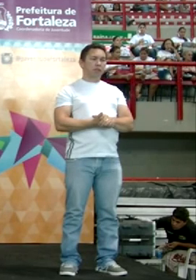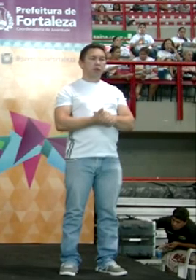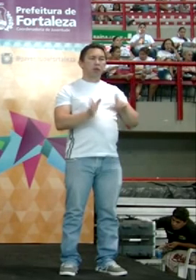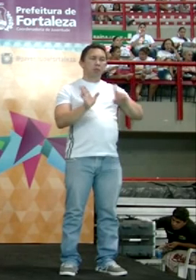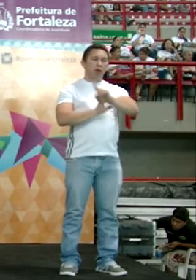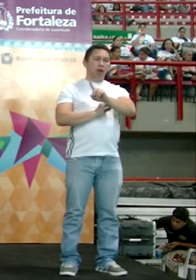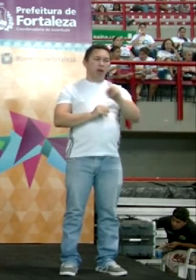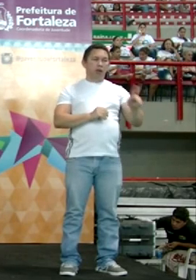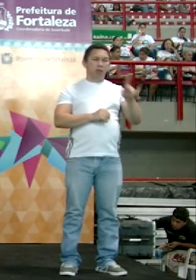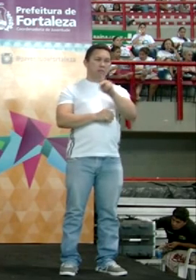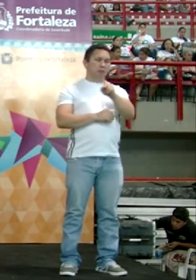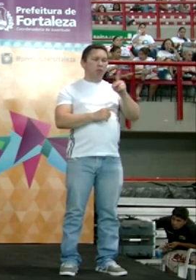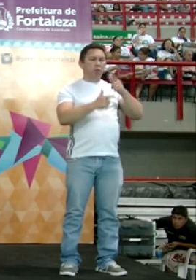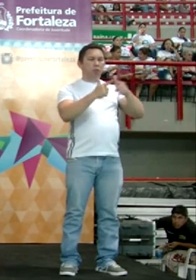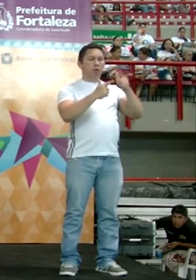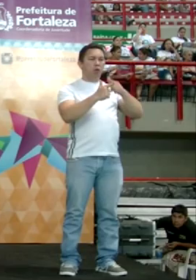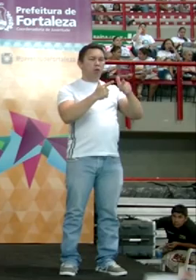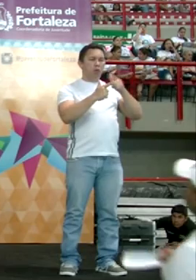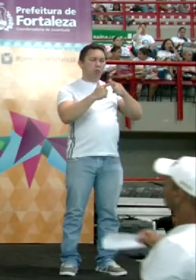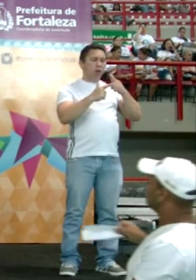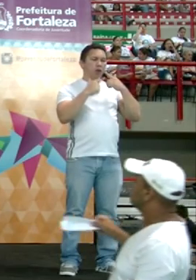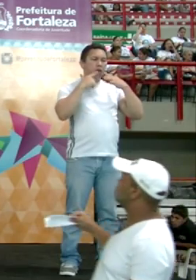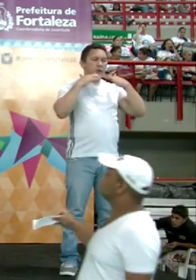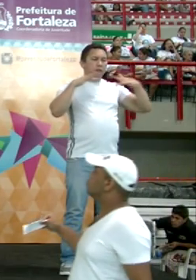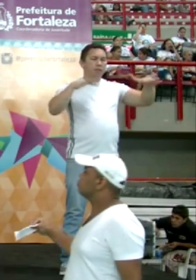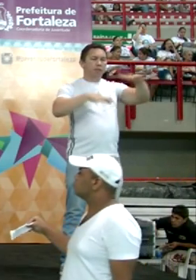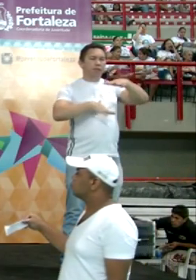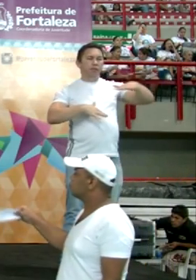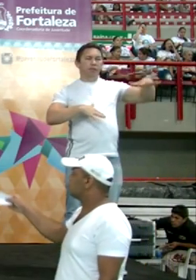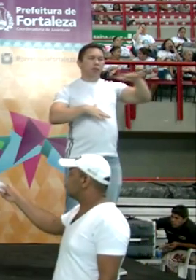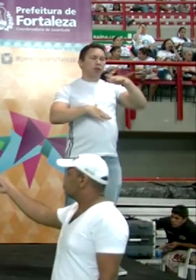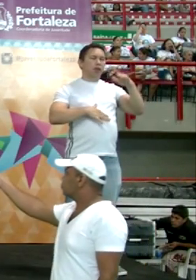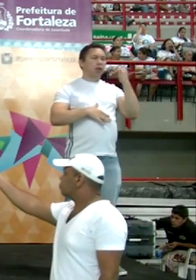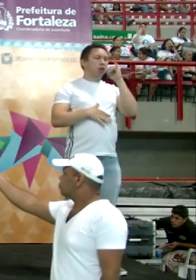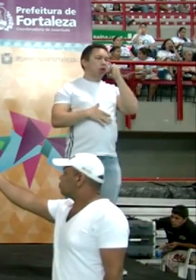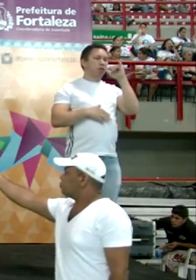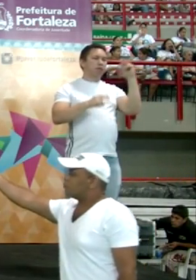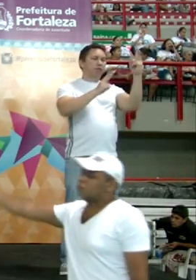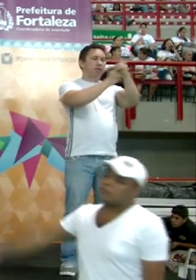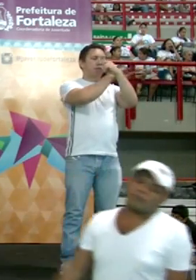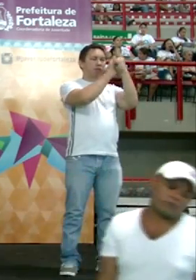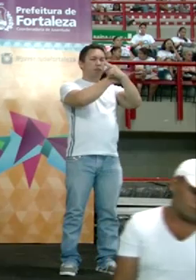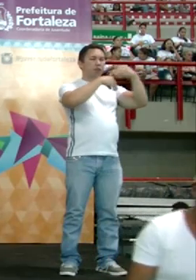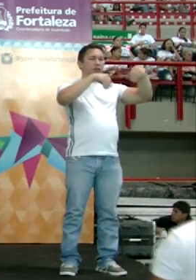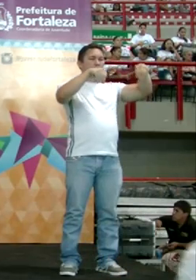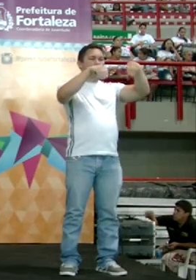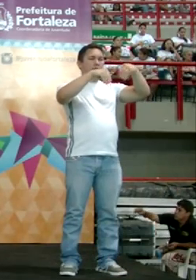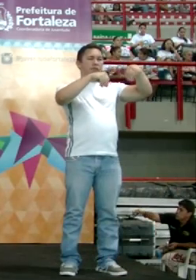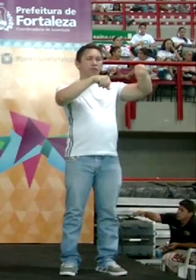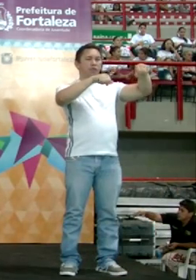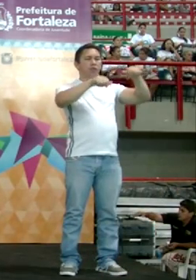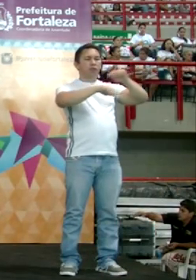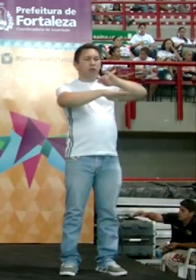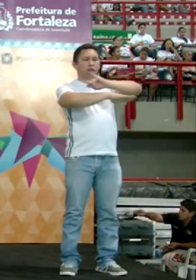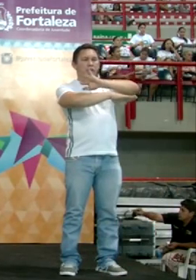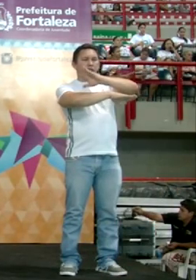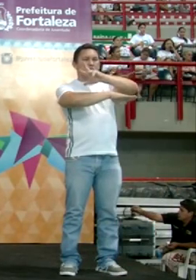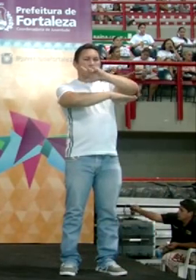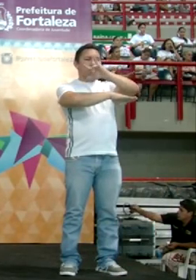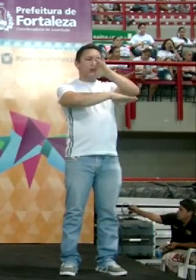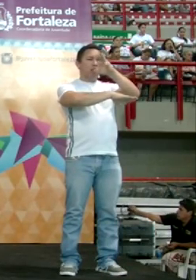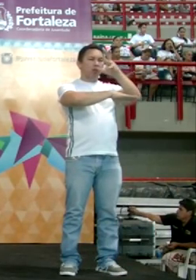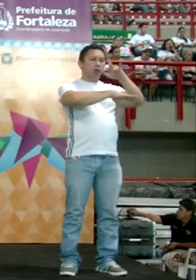Professor, com relação ao impacto ambiental da energia eólica nas dunas, né? É como eu falei,